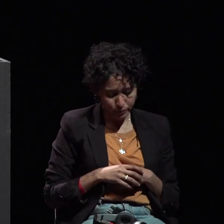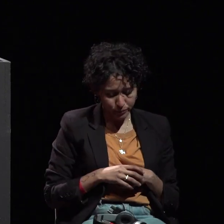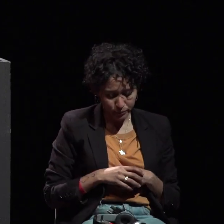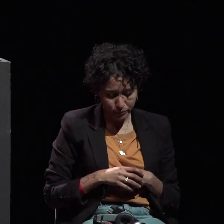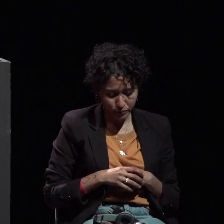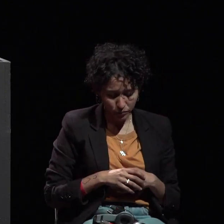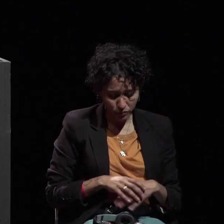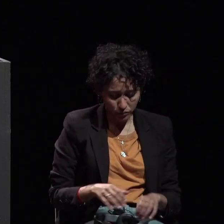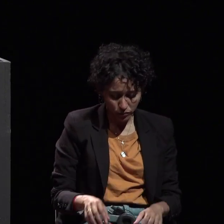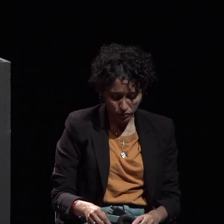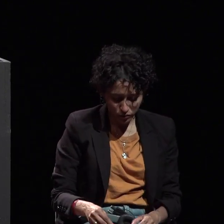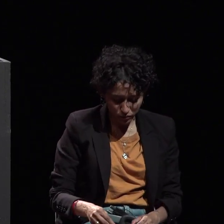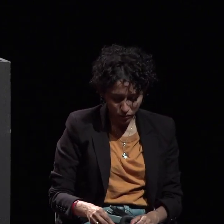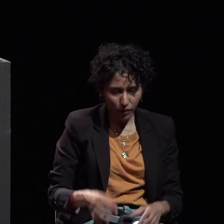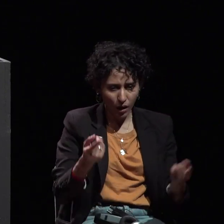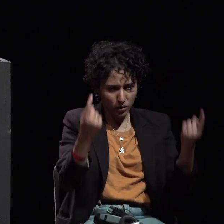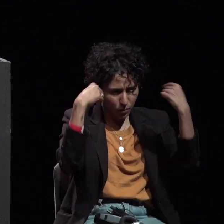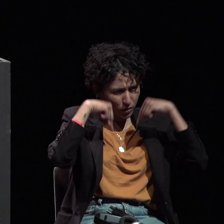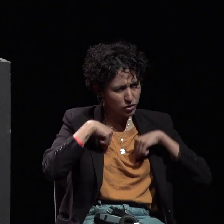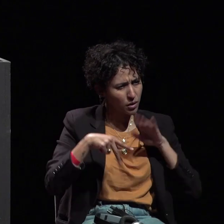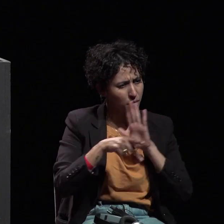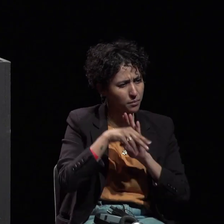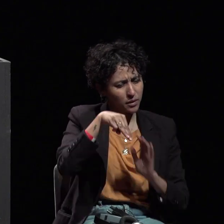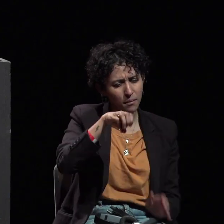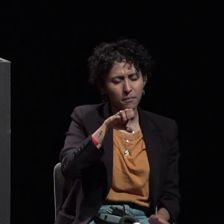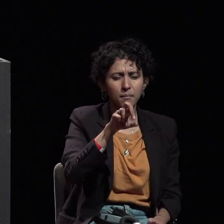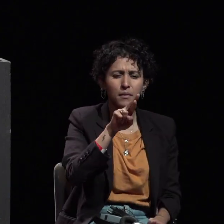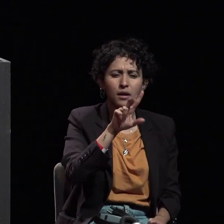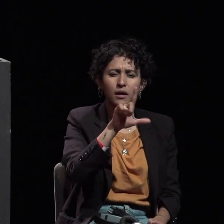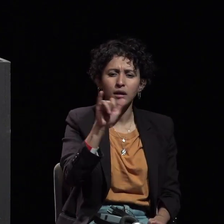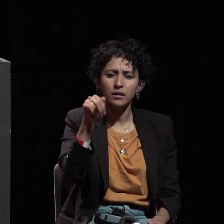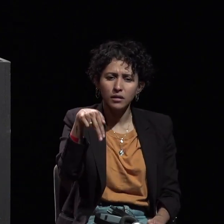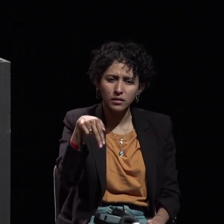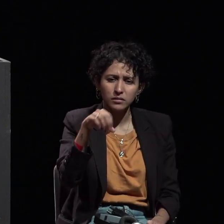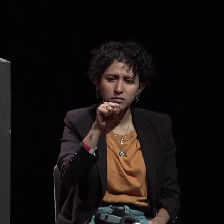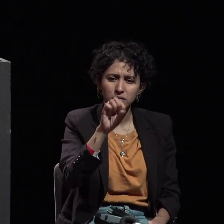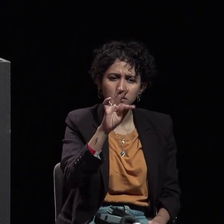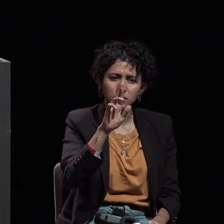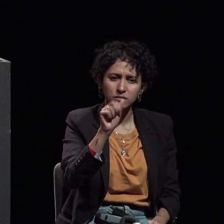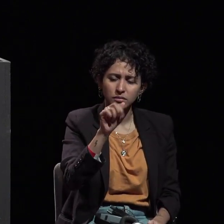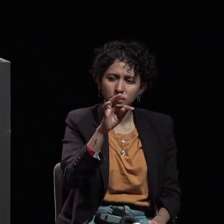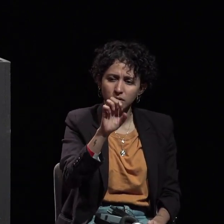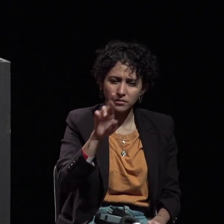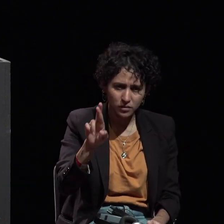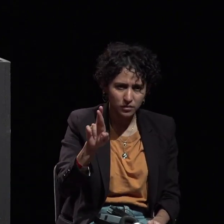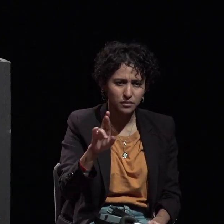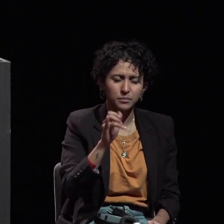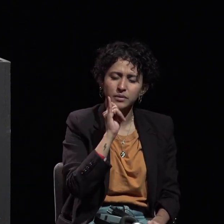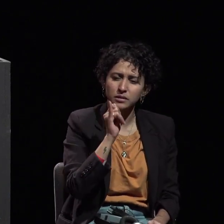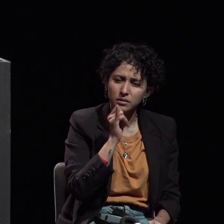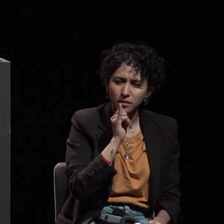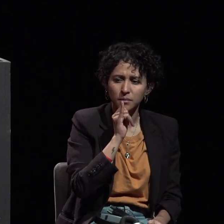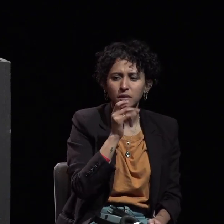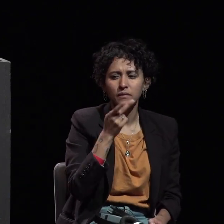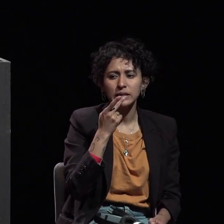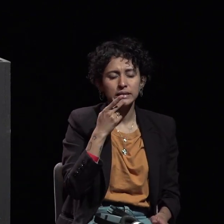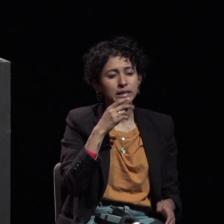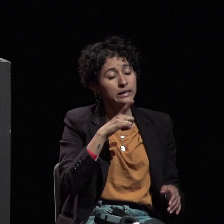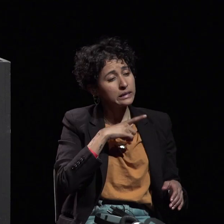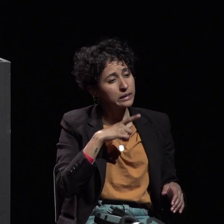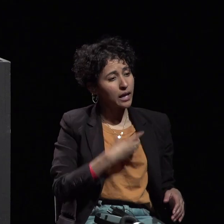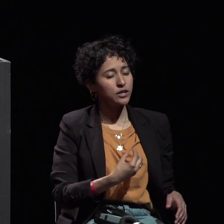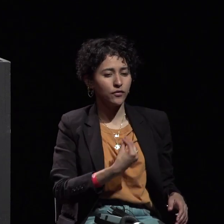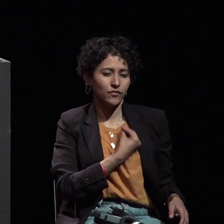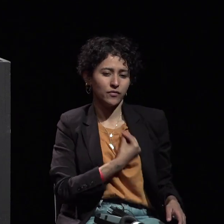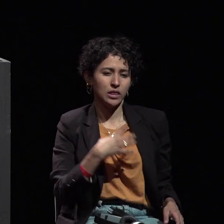antropologia da Marilyn Strathern, nesse sentido, tem a ver com a sua capacidade de justamente ter compreendido que, em certos modos de existência, eu